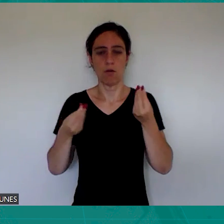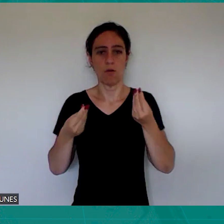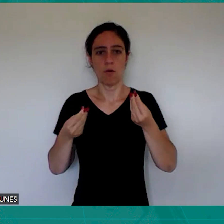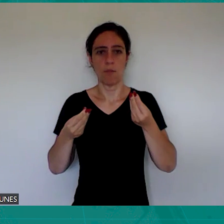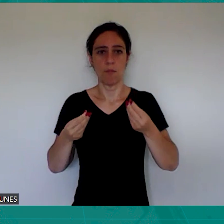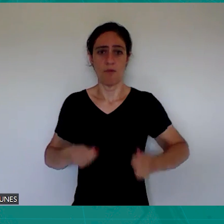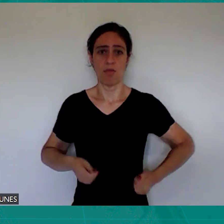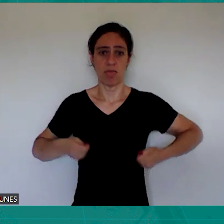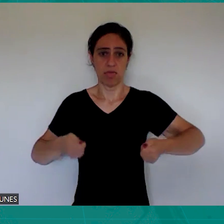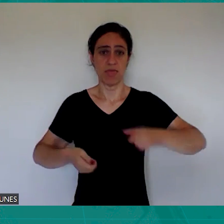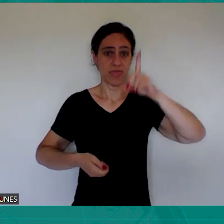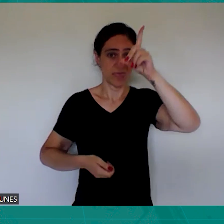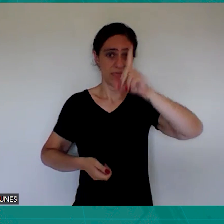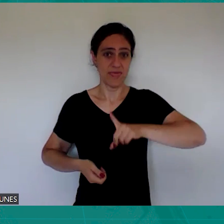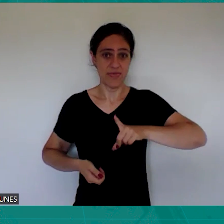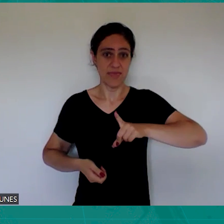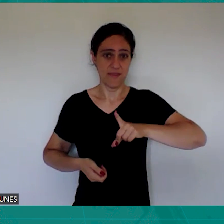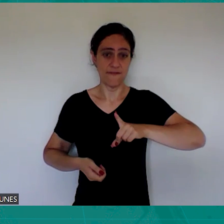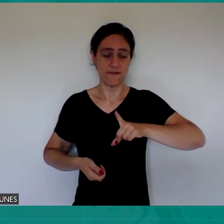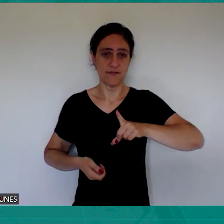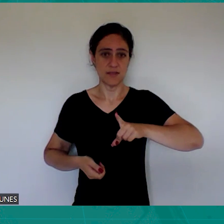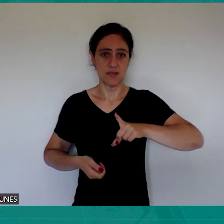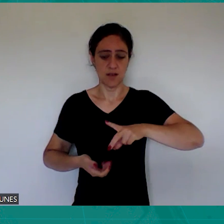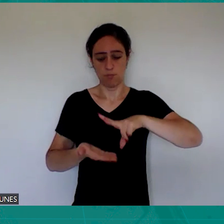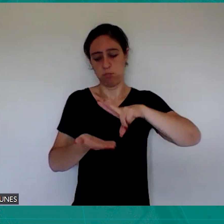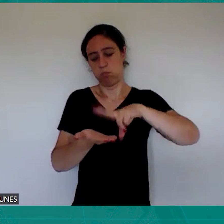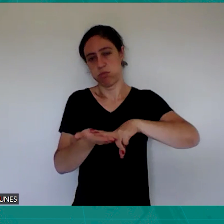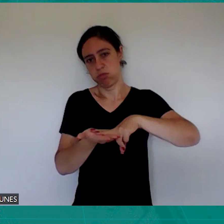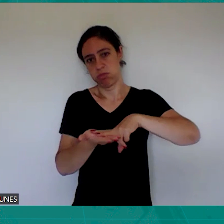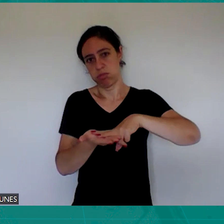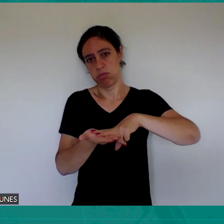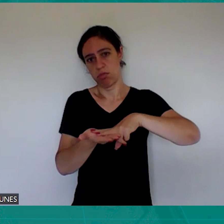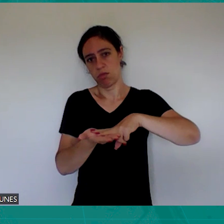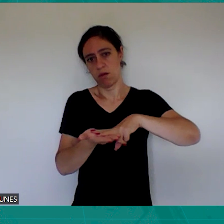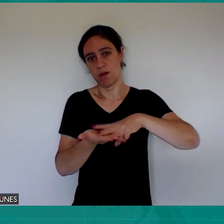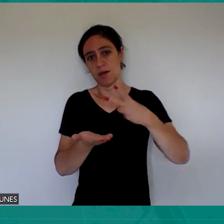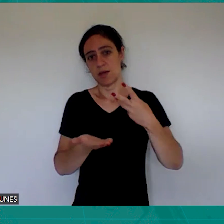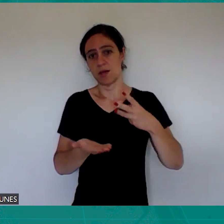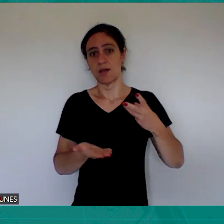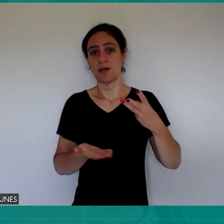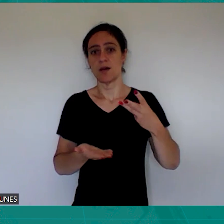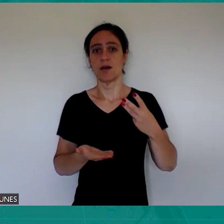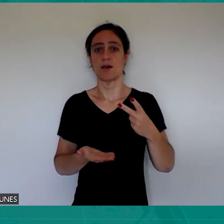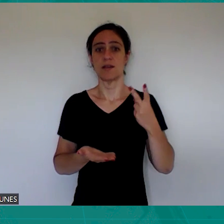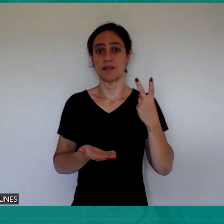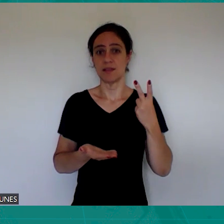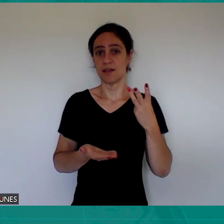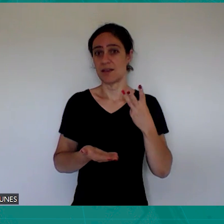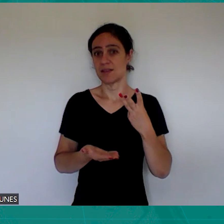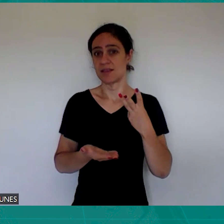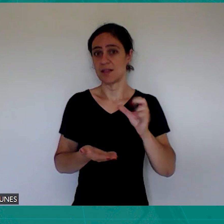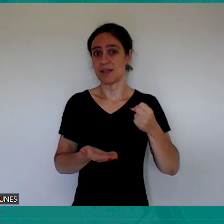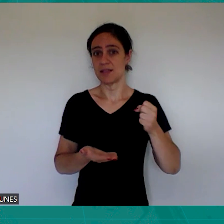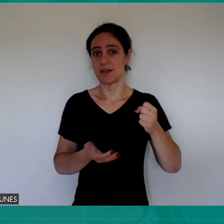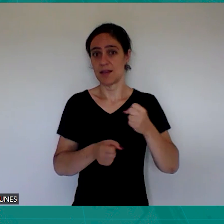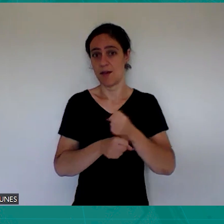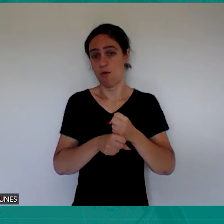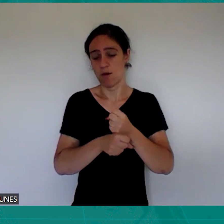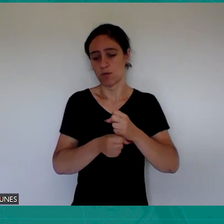paralítico ali, jazendo ali 38 anos,